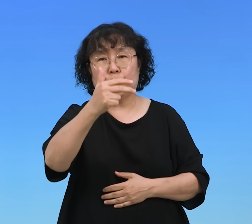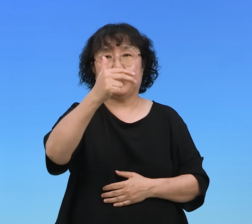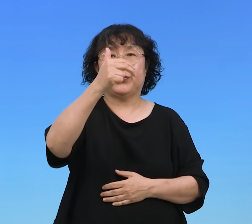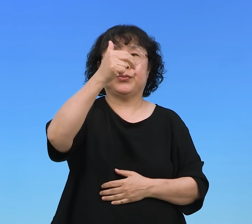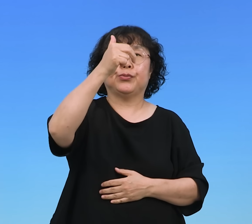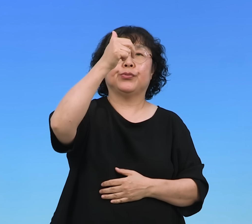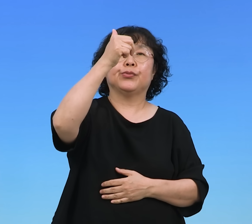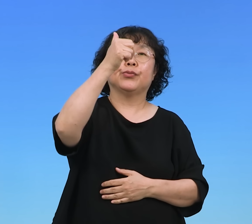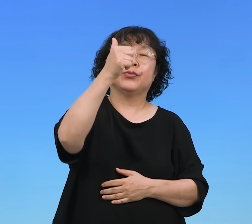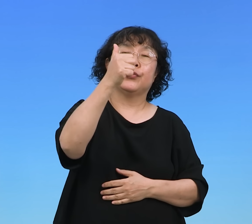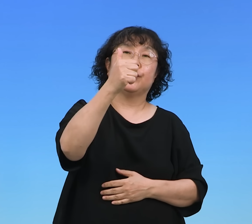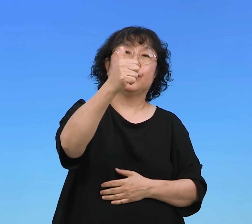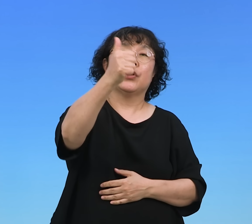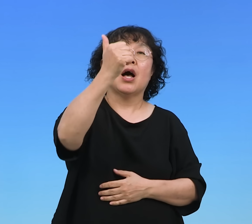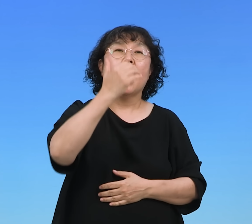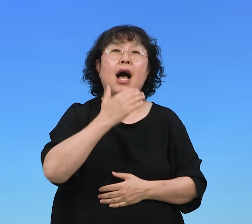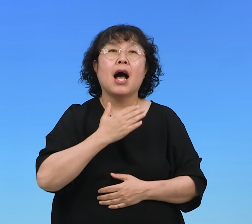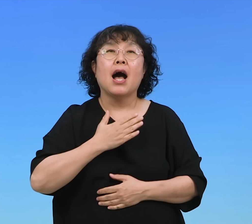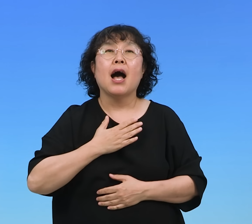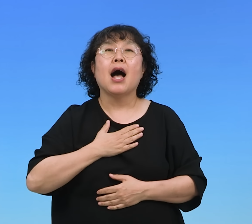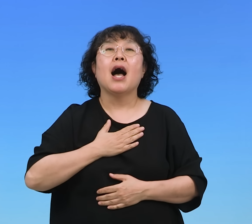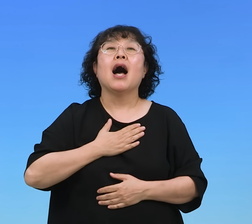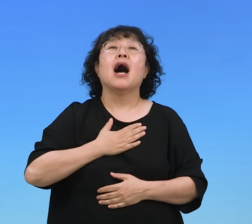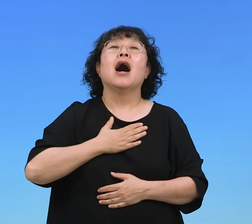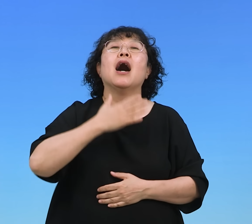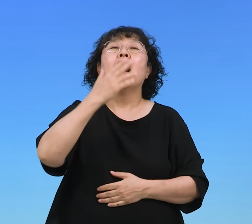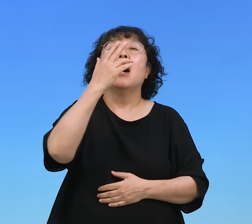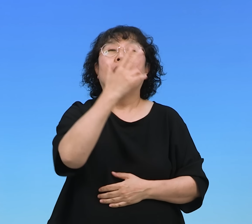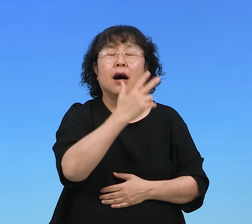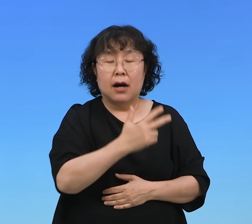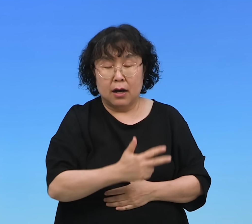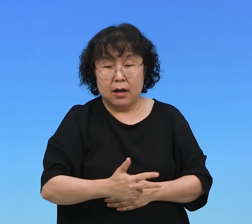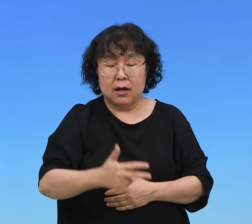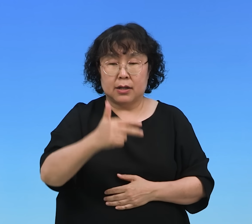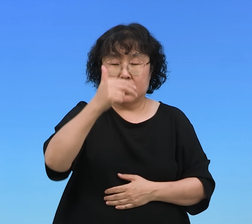신실하신 주 나의 주 하나님은,